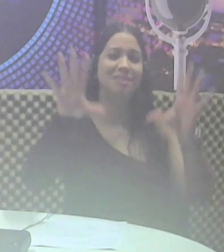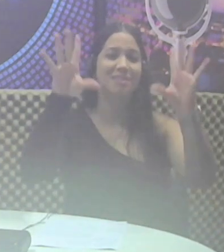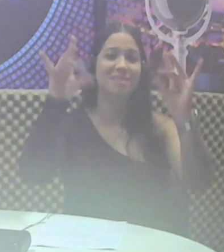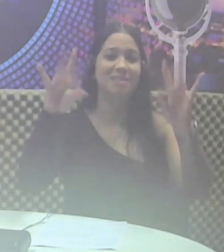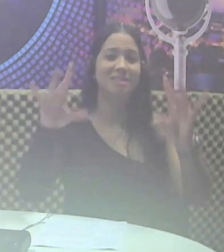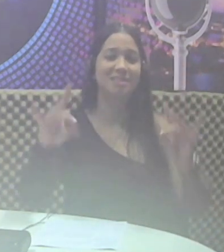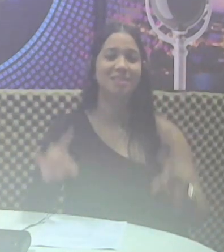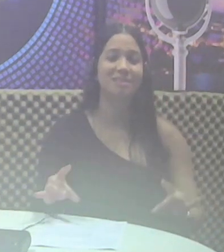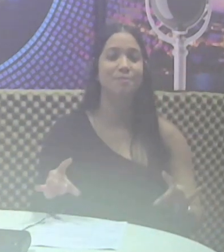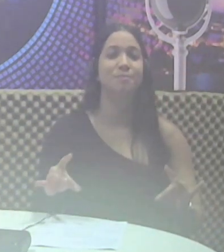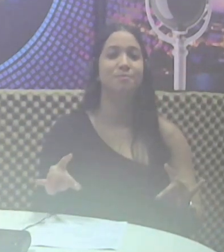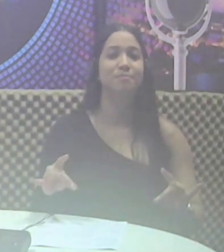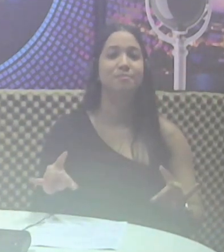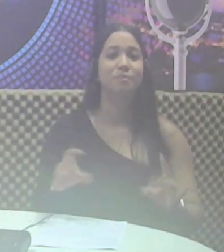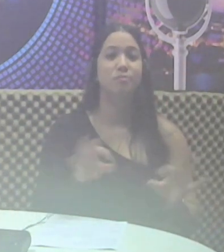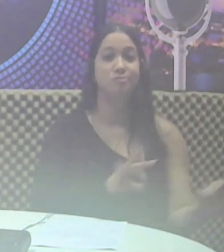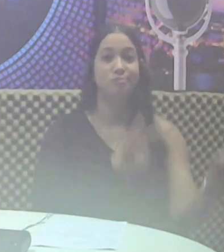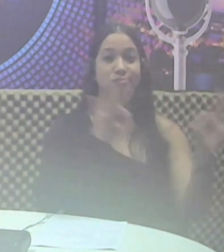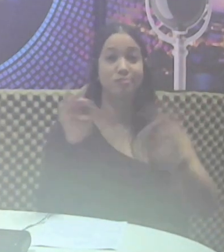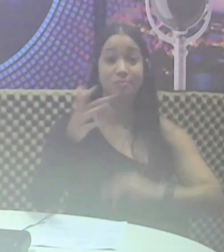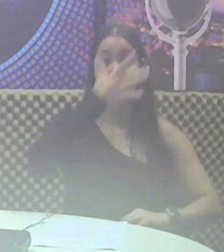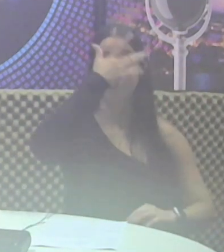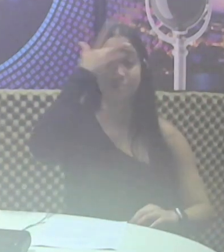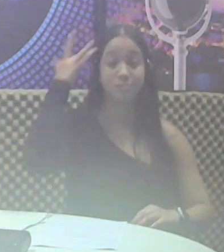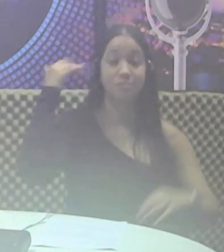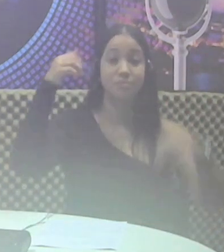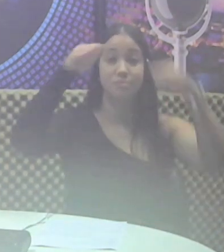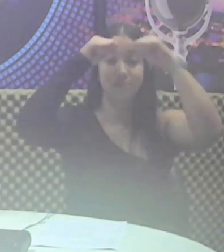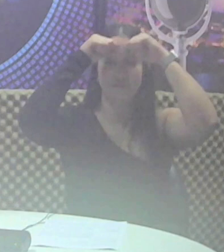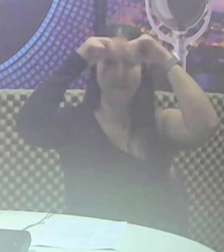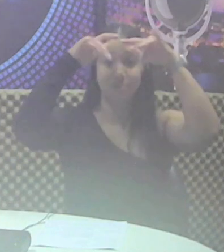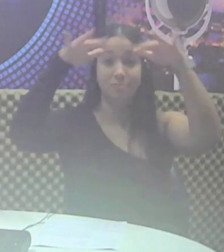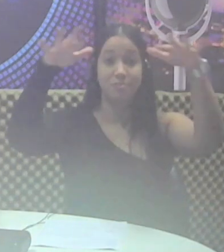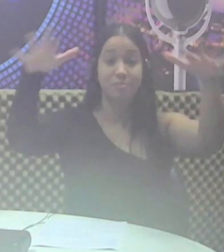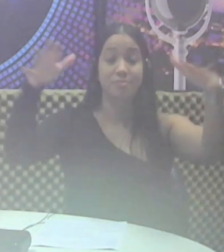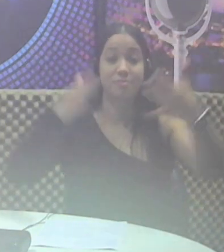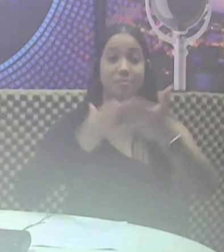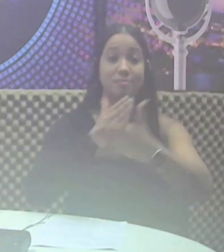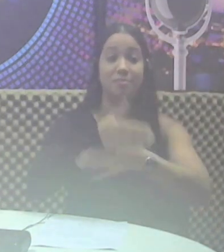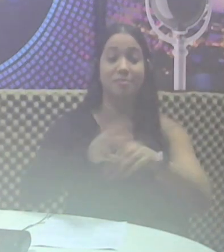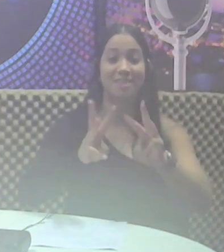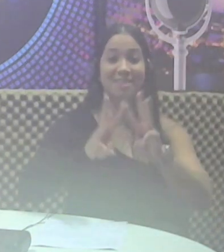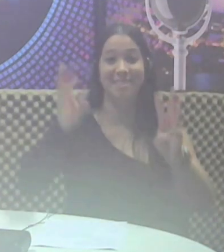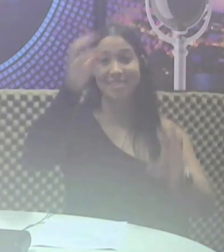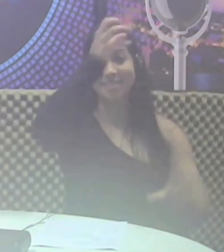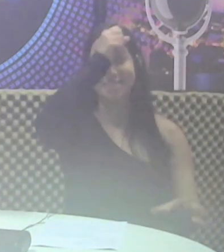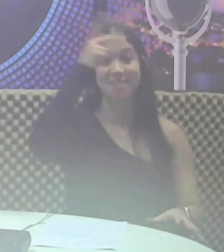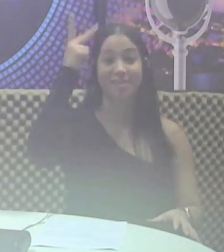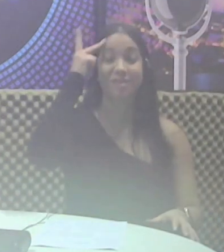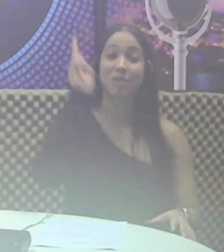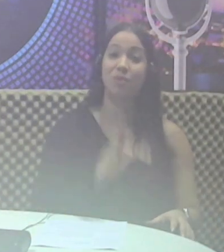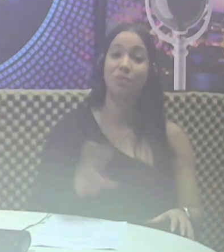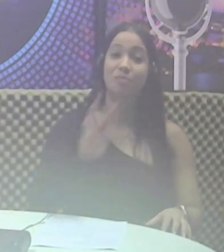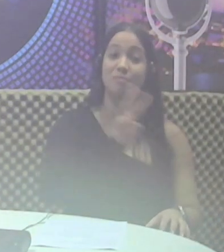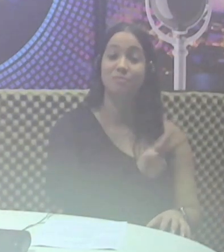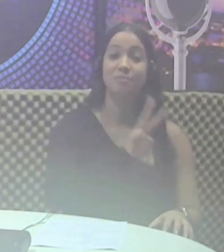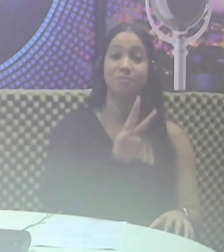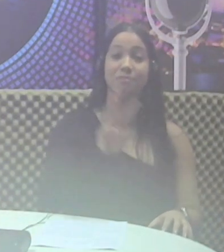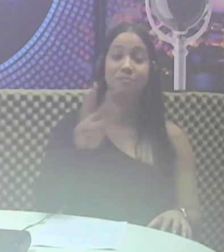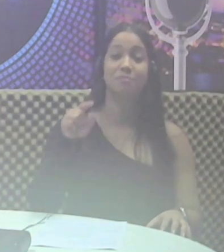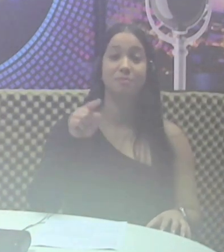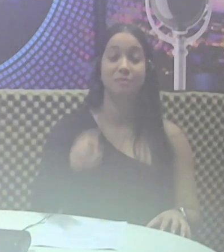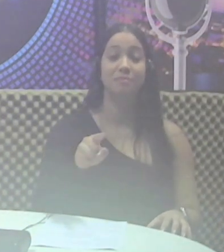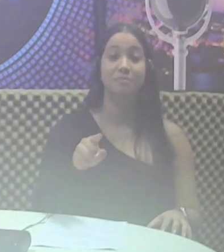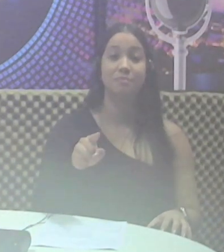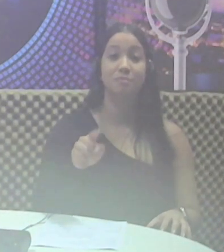serviços voltados ao acompanhamento de pessoas com autismo acessando o portal da Prefeitura em